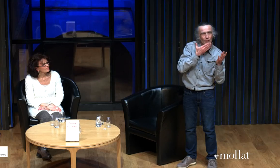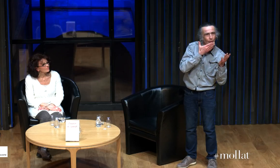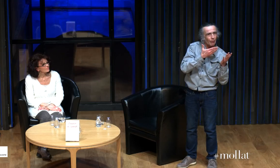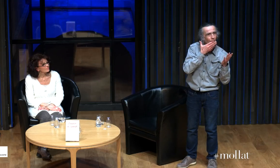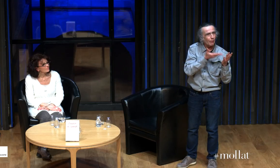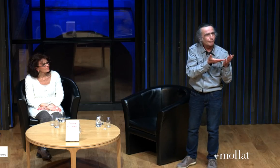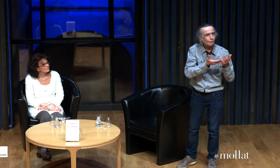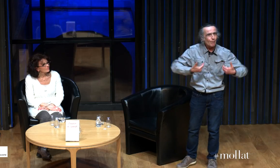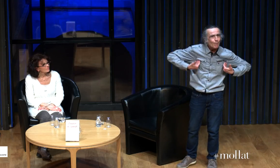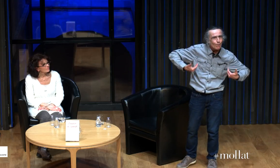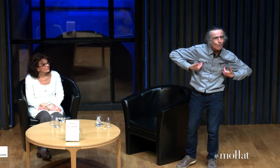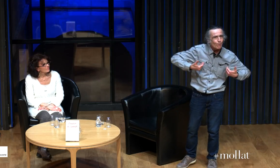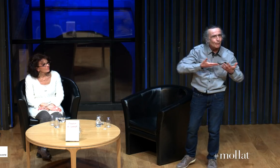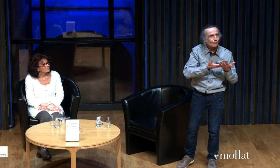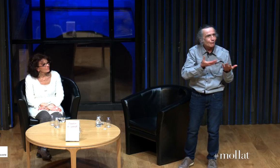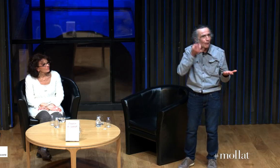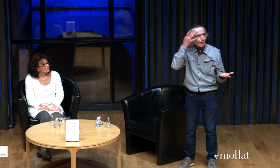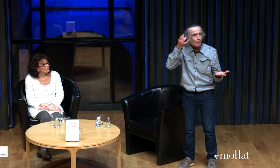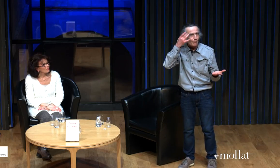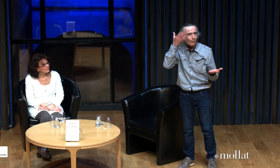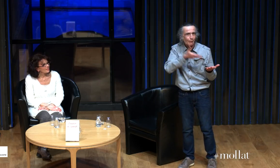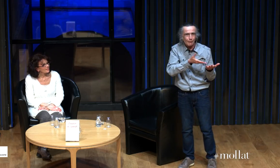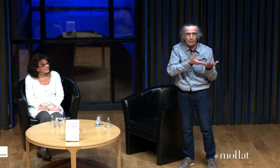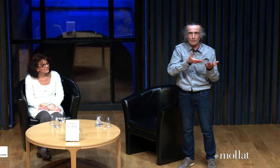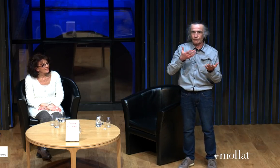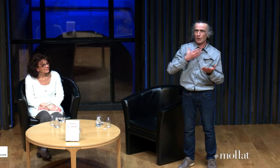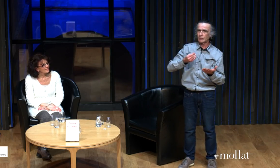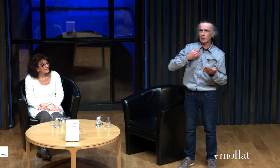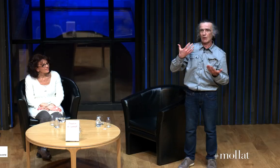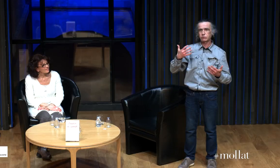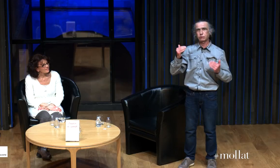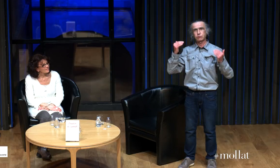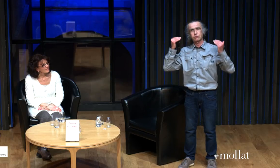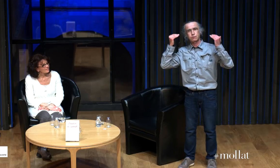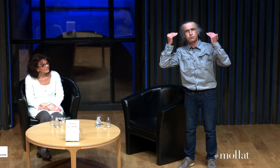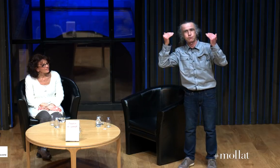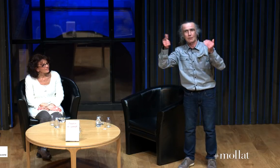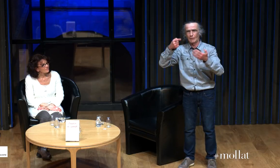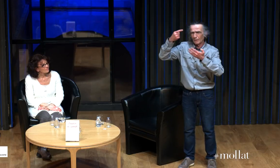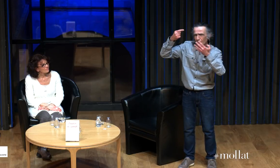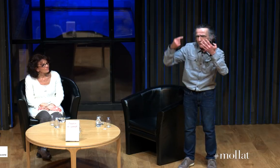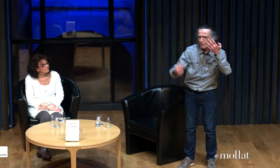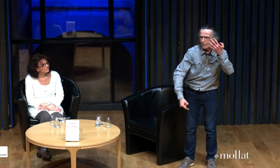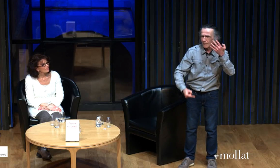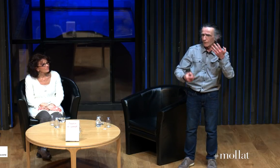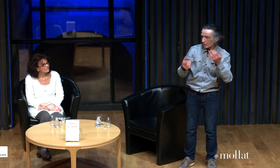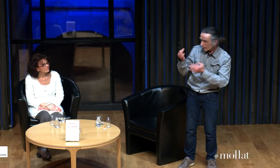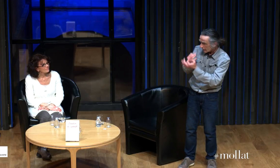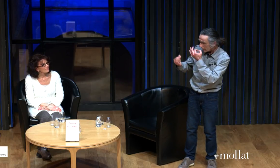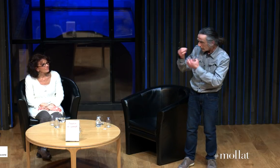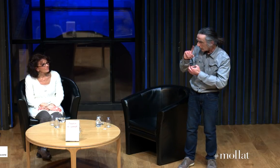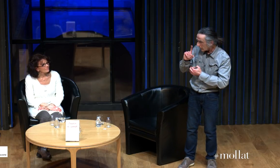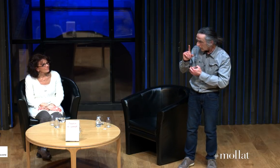signes. J'étais absolument perturbée de cette découverte. Nous, la langue des signes, on n'appelait pas vraiment ça la langue des signes. On pensait que c'était plutôt quelque chose de singé et